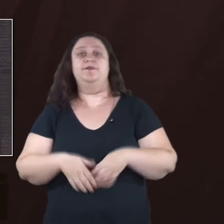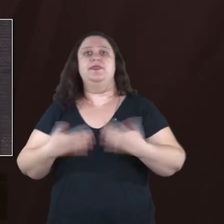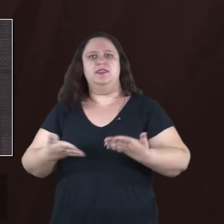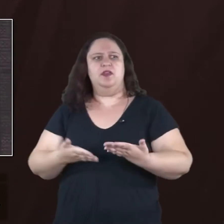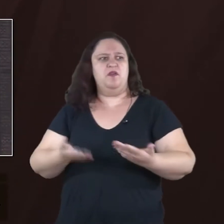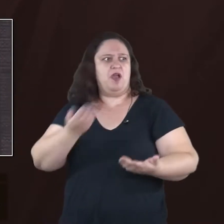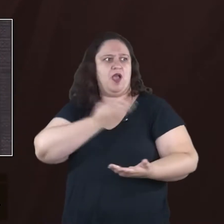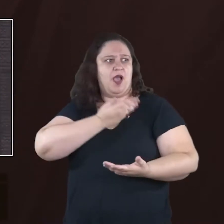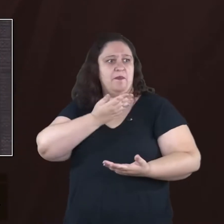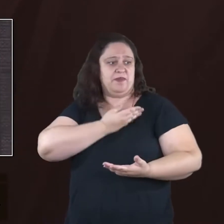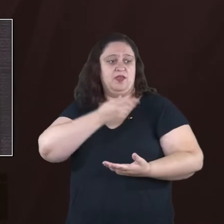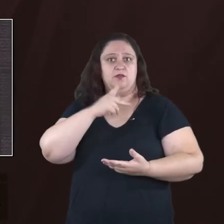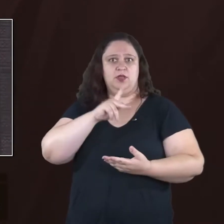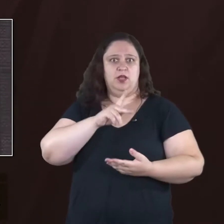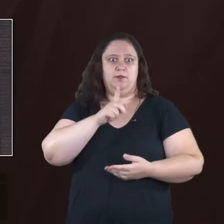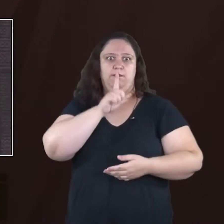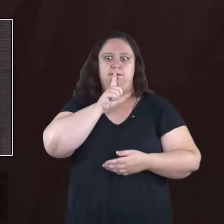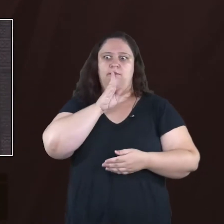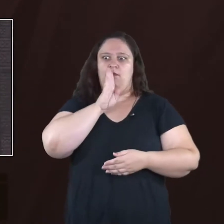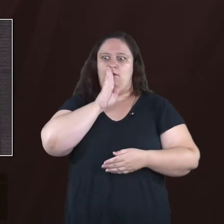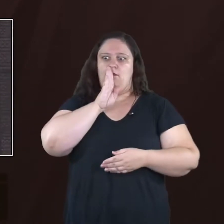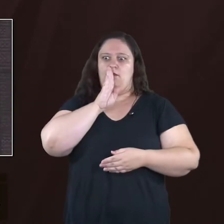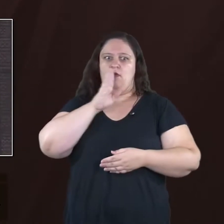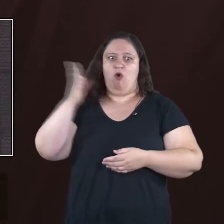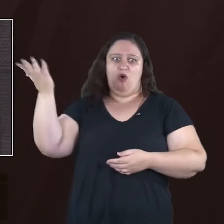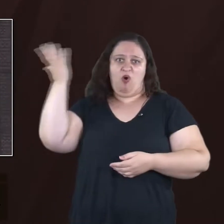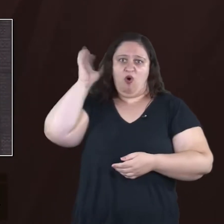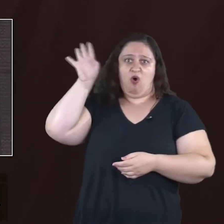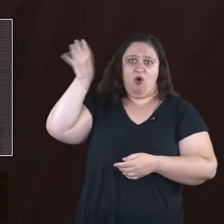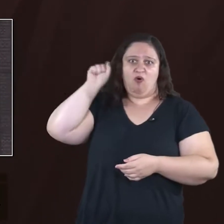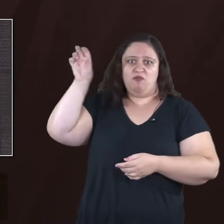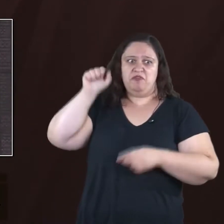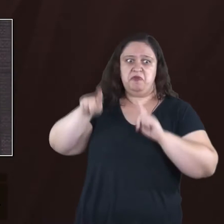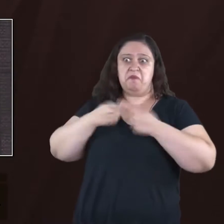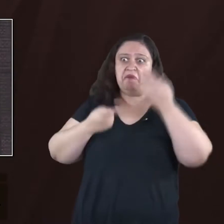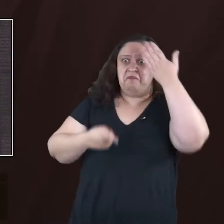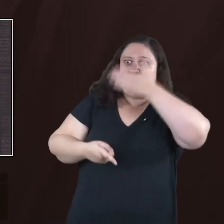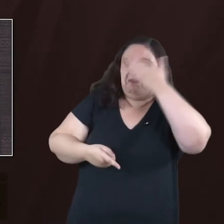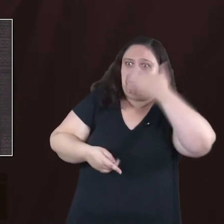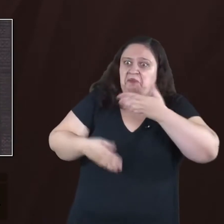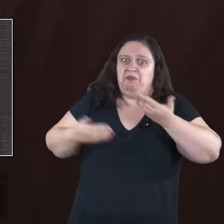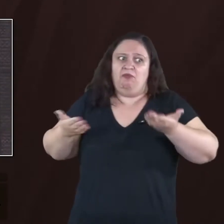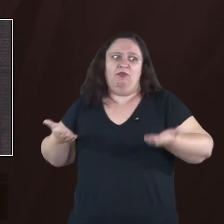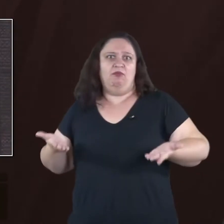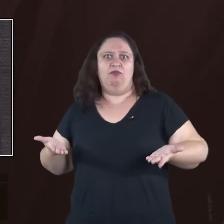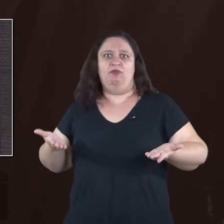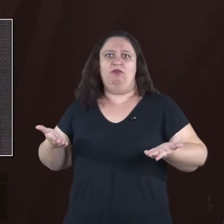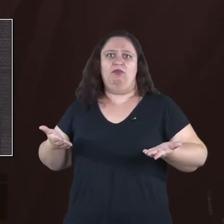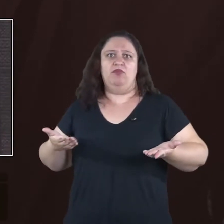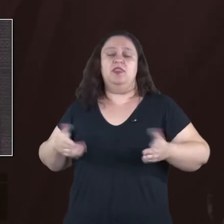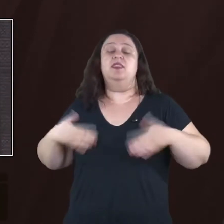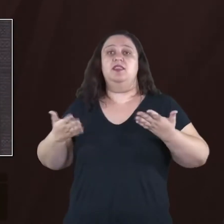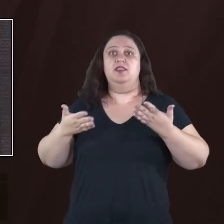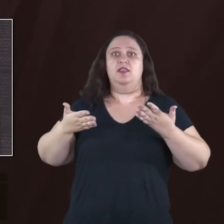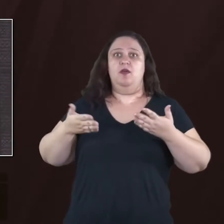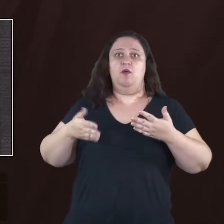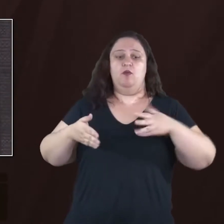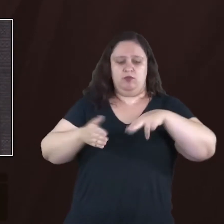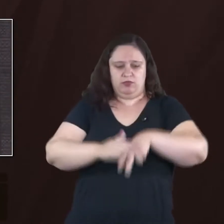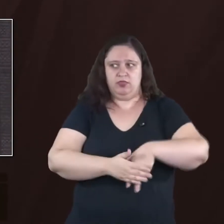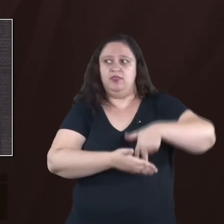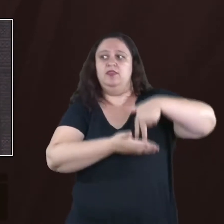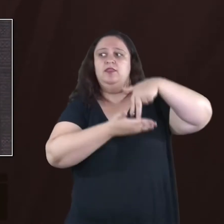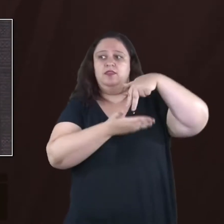pararam emudecidos, ouvindo a voz, não vendo contudo ninguém. Então se levantou Saulo da terra